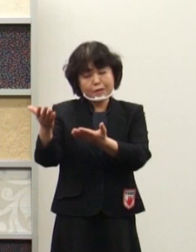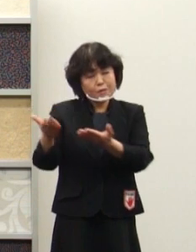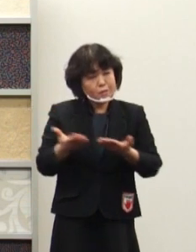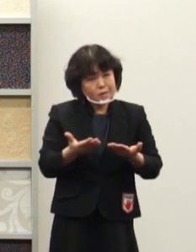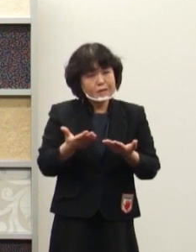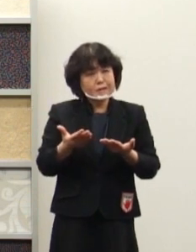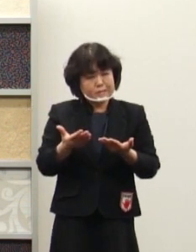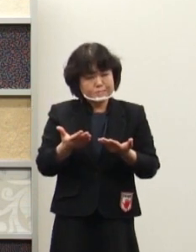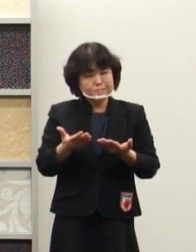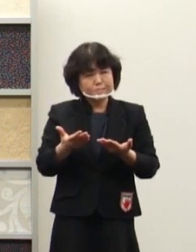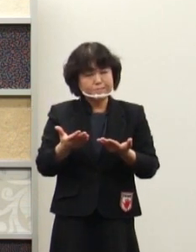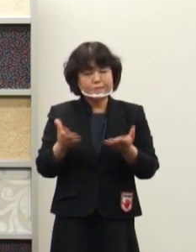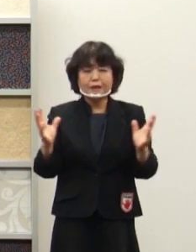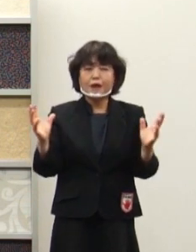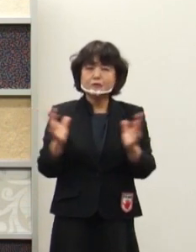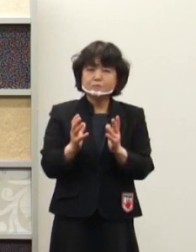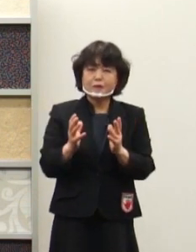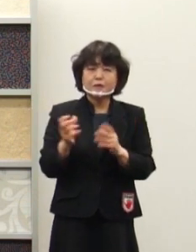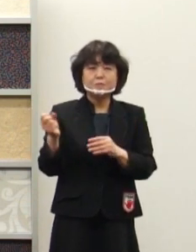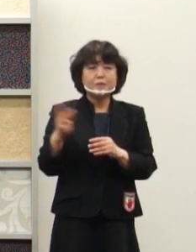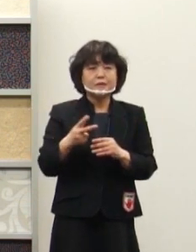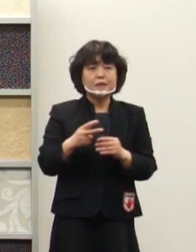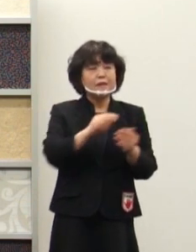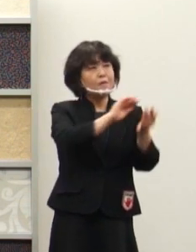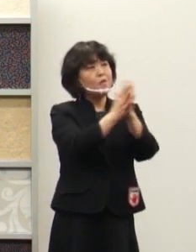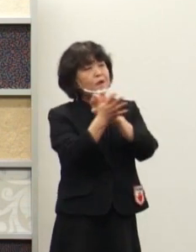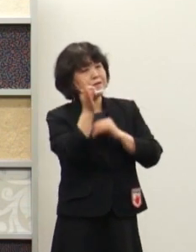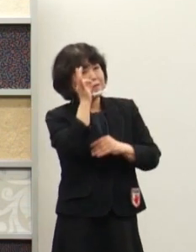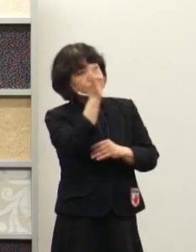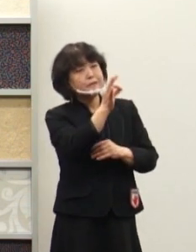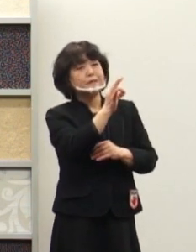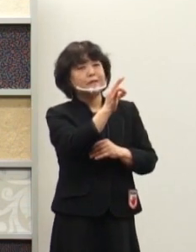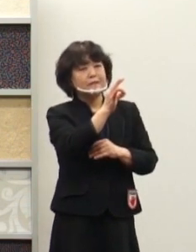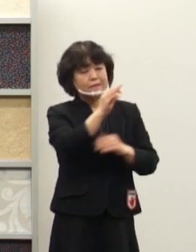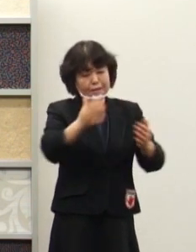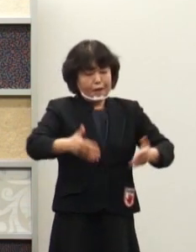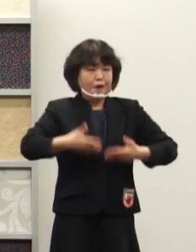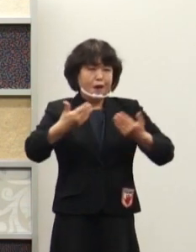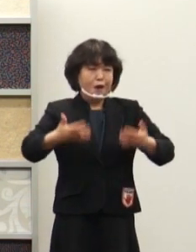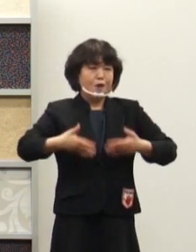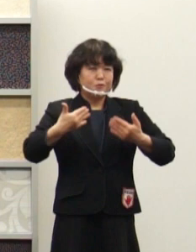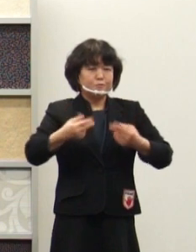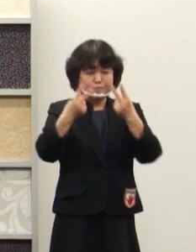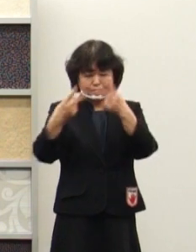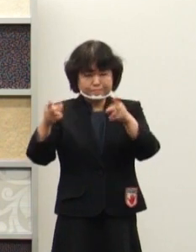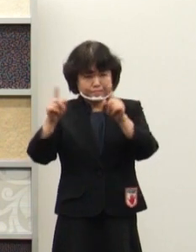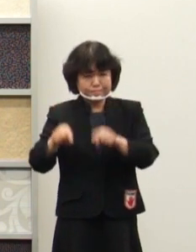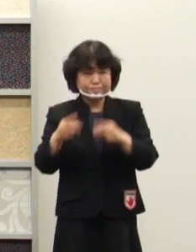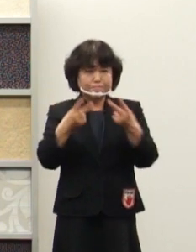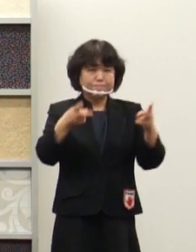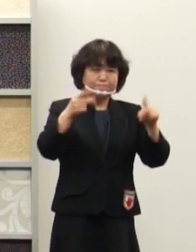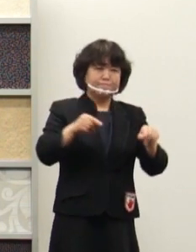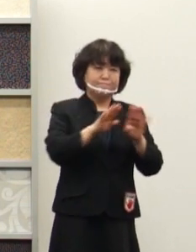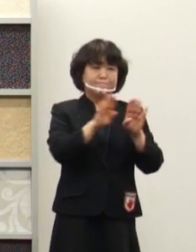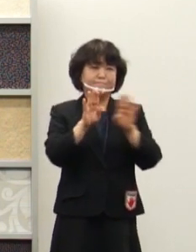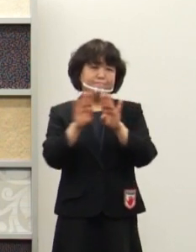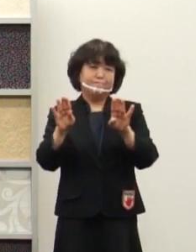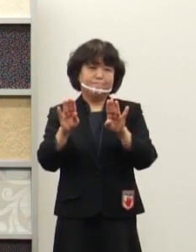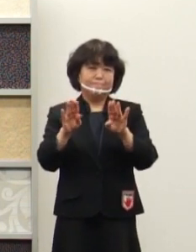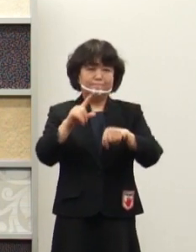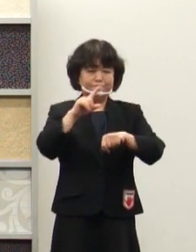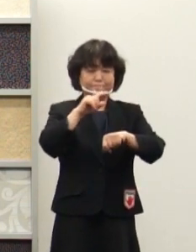歓迎会、あるいは お花見、こういうシーズンがやってくるわけですが、ぜひ、今年はですね、